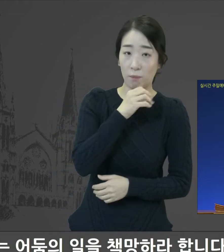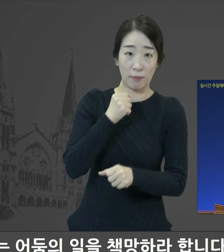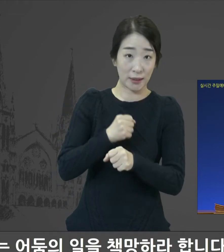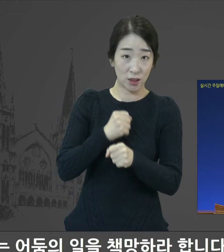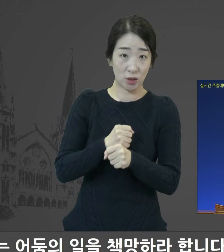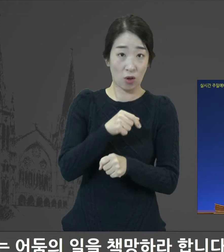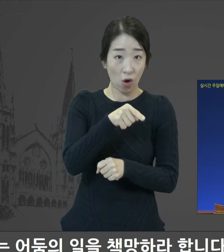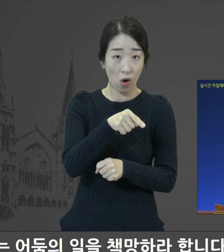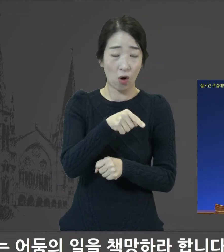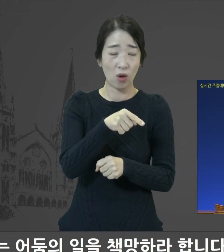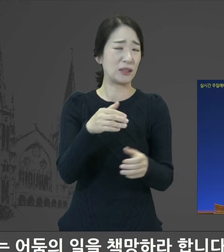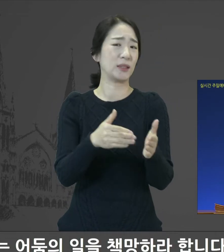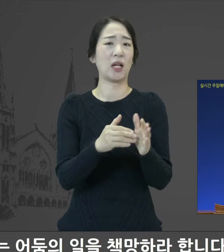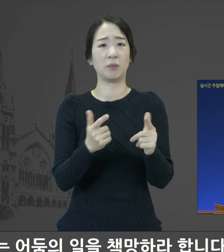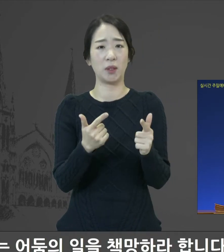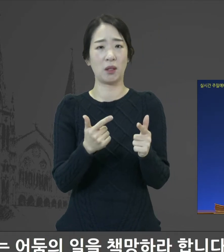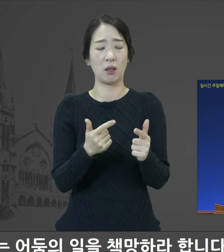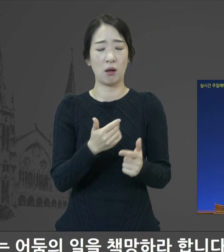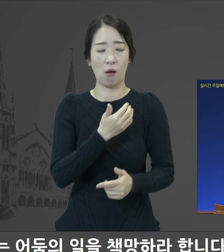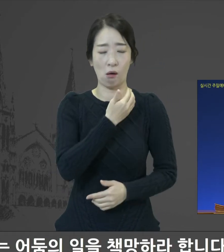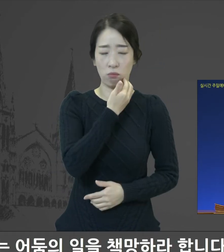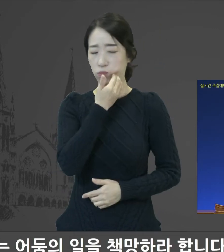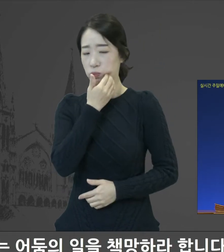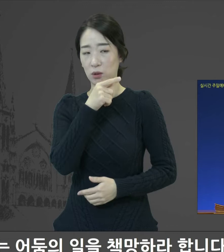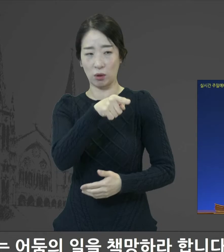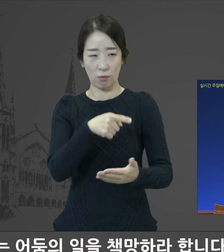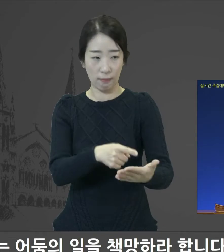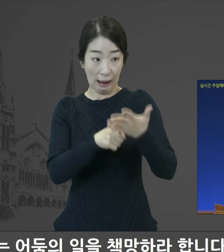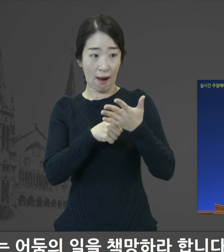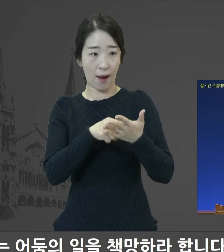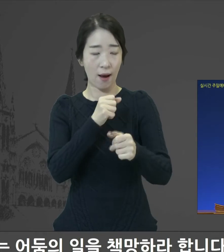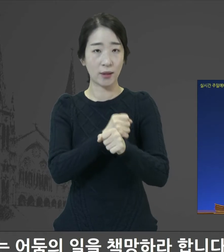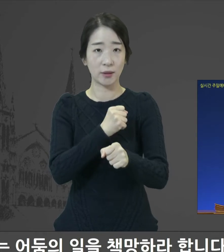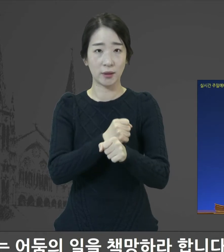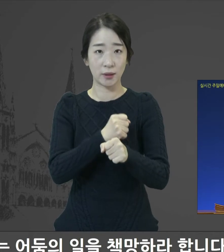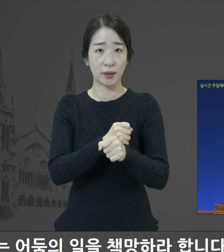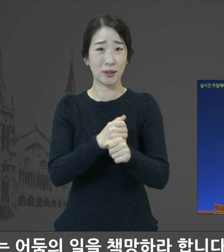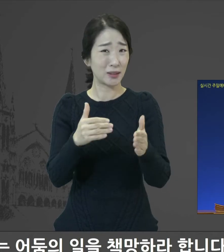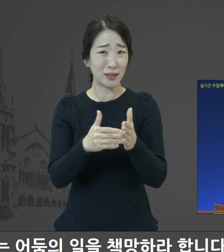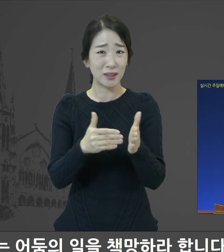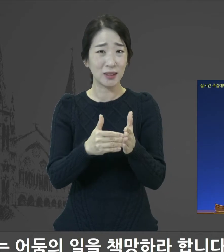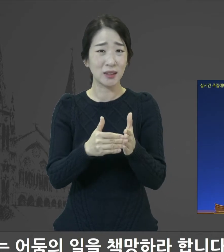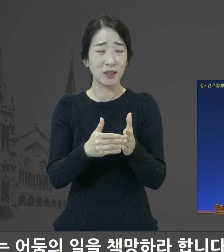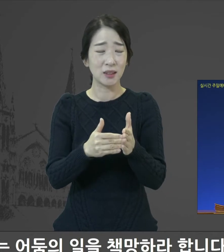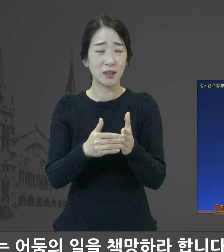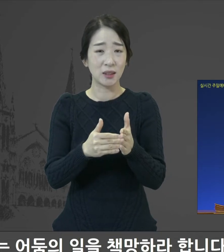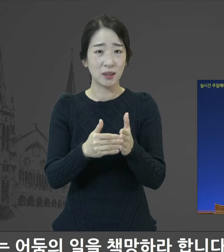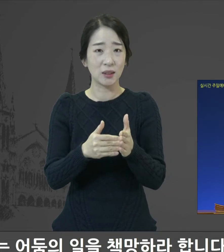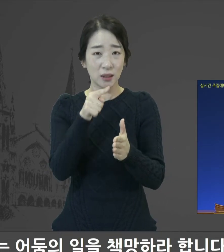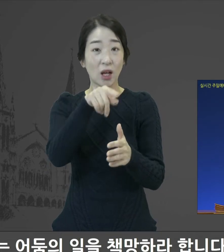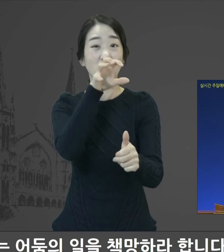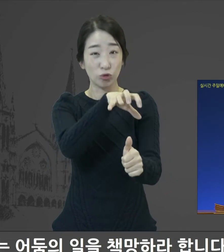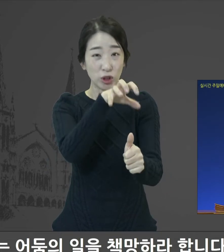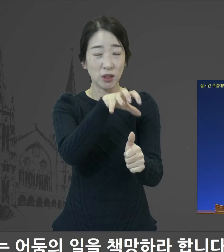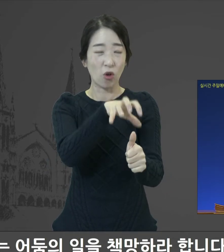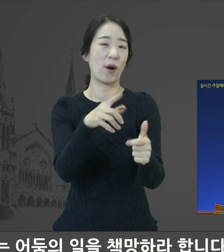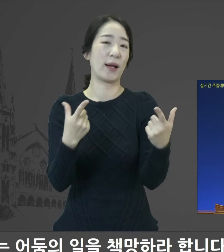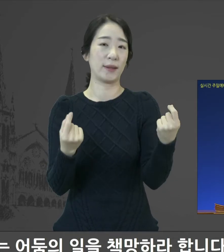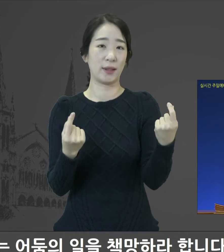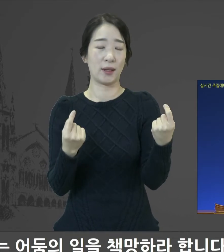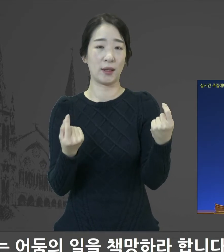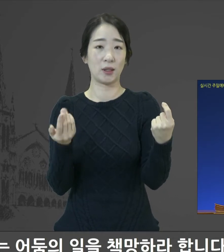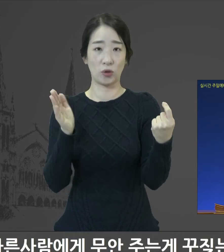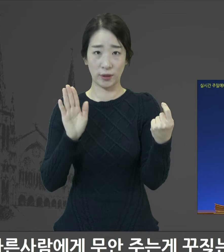그 사람이 이게 수치스러운 부분을 드러내는 겁니다. 대부분 거기까지예요. 거기까지가 꾸짖는 일입니다. 제가